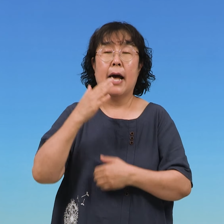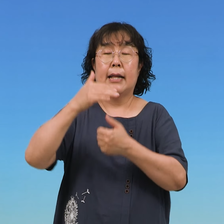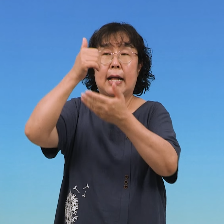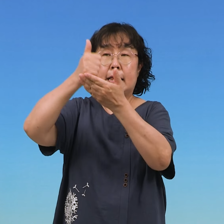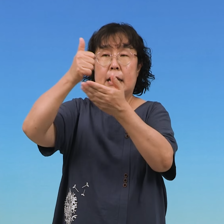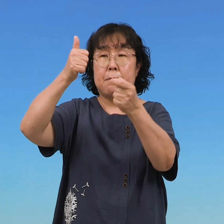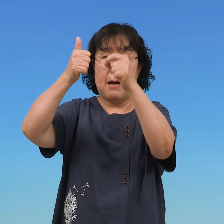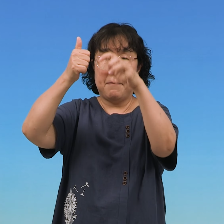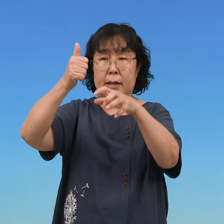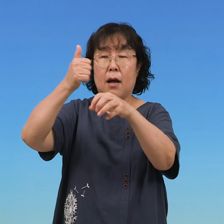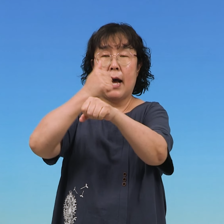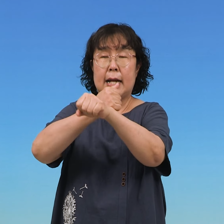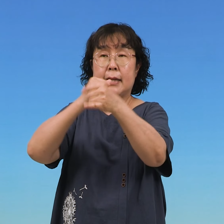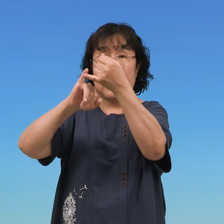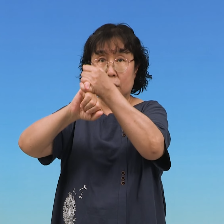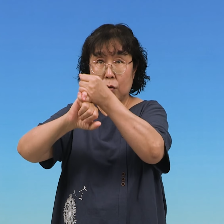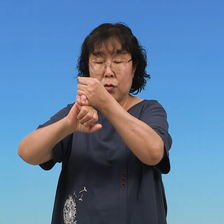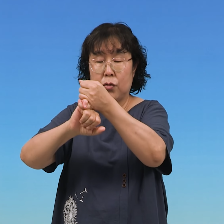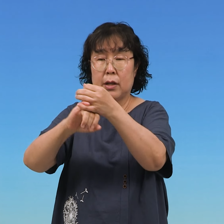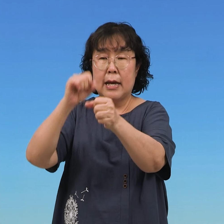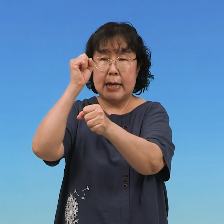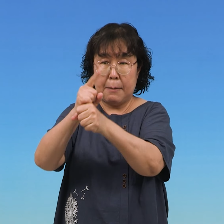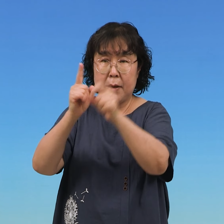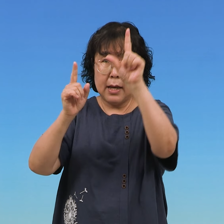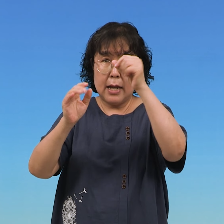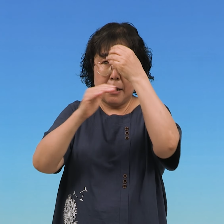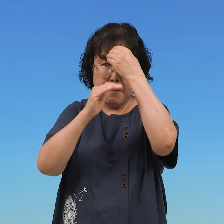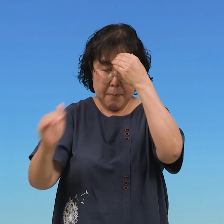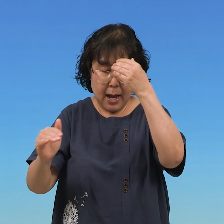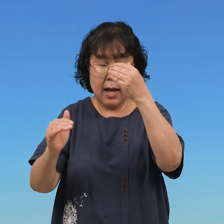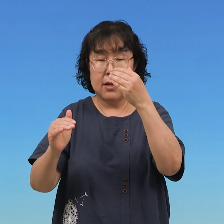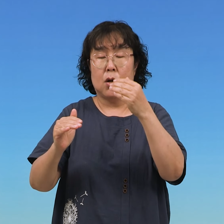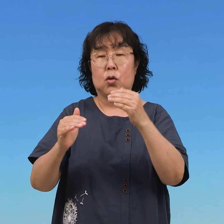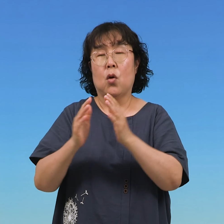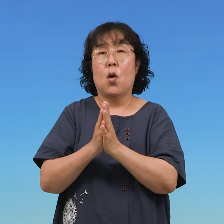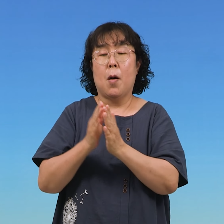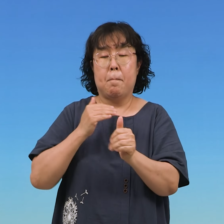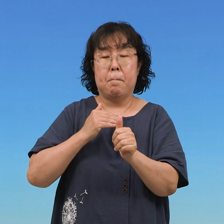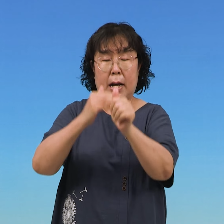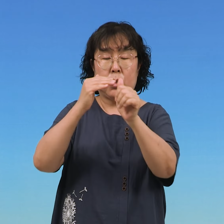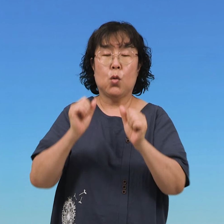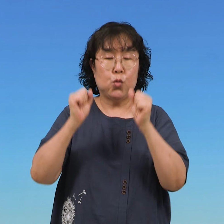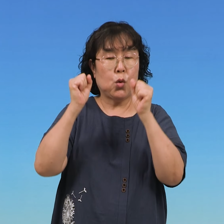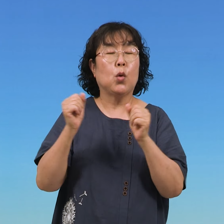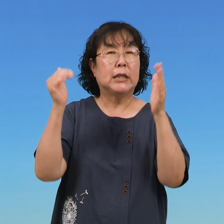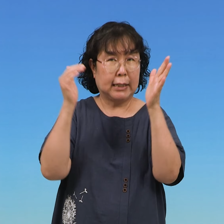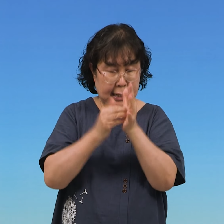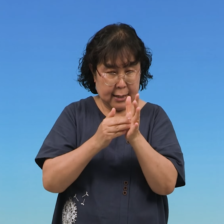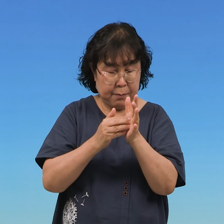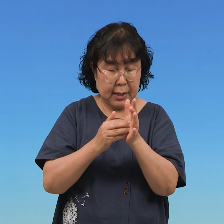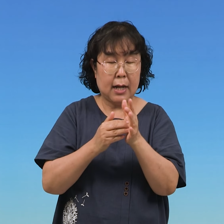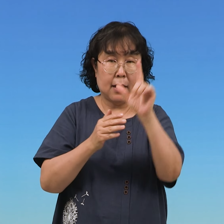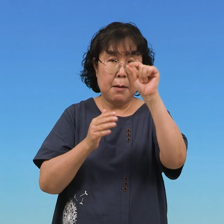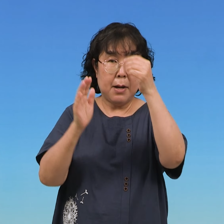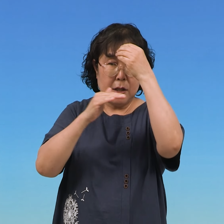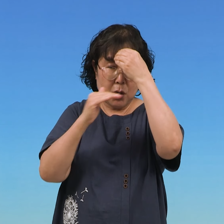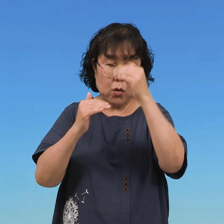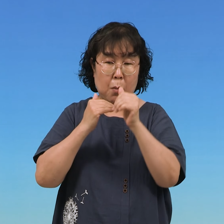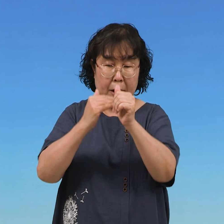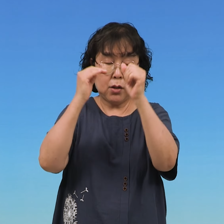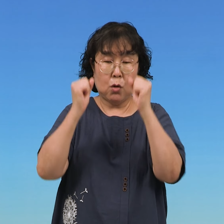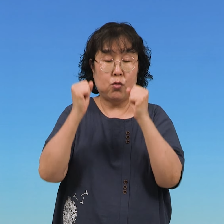사실 하나님 앞에서 한 약속으로는요, 이미 1만 성도 파송 운동이 잘 이루어졌고요, 1만 성도 파송 예배를 드린